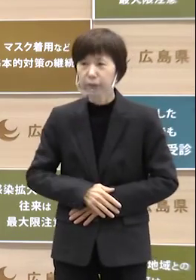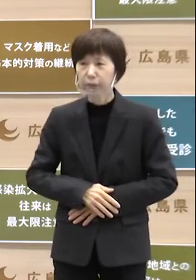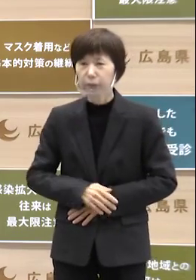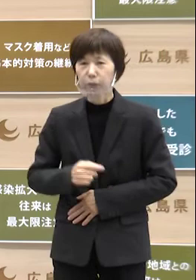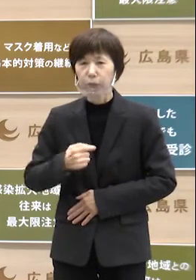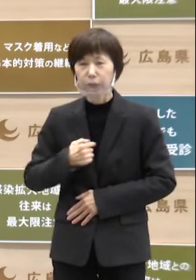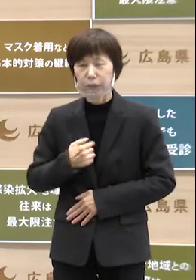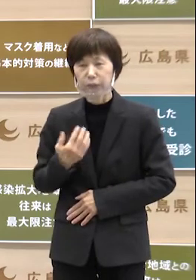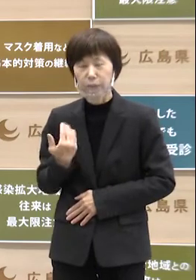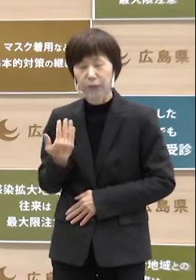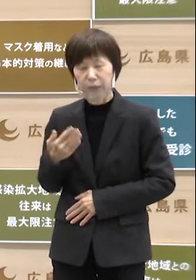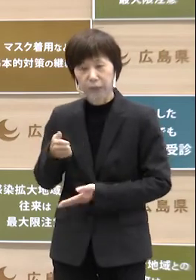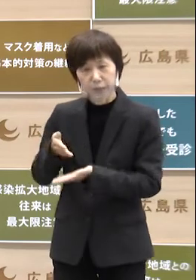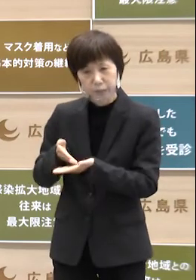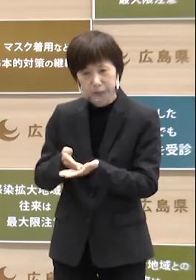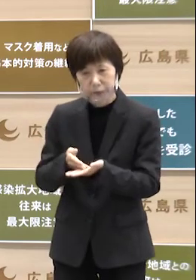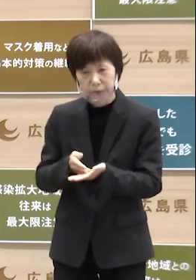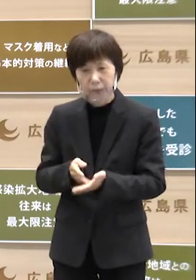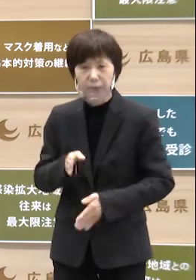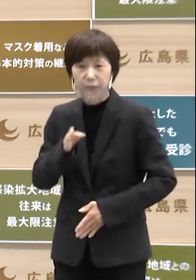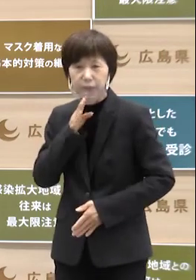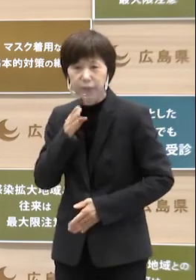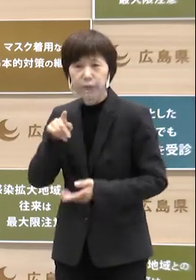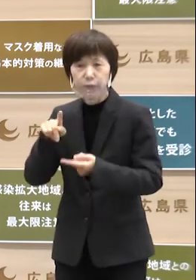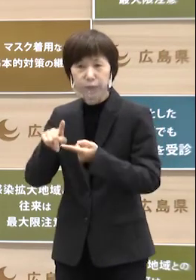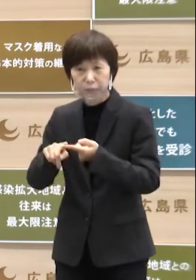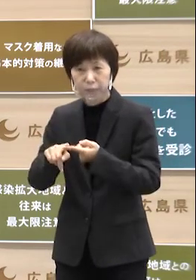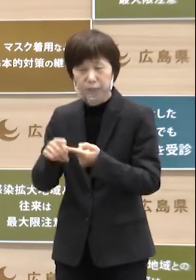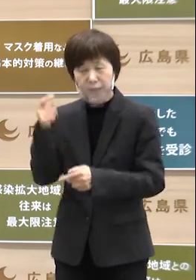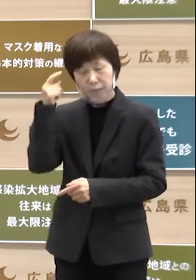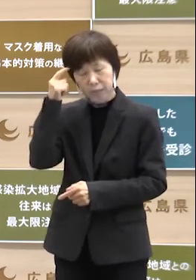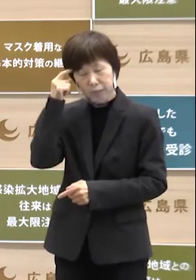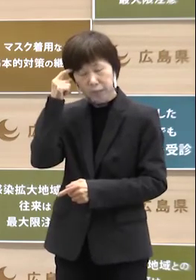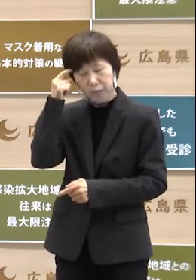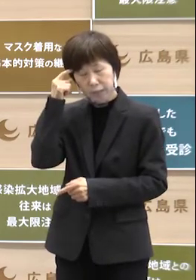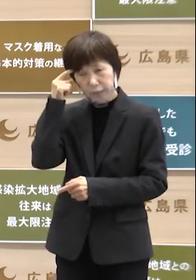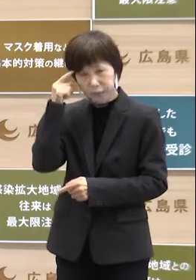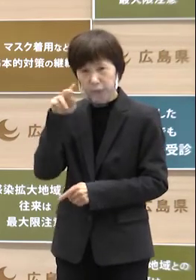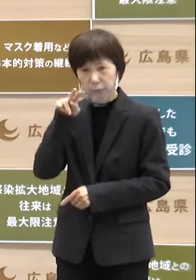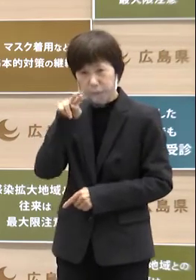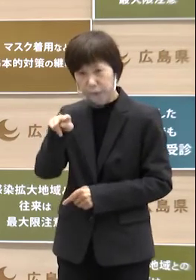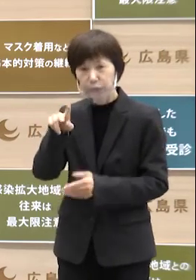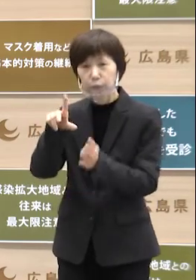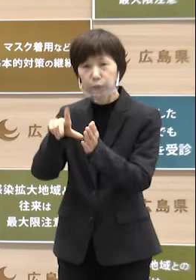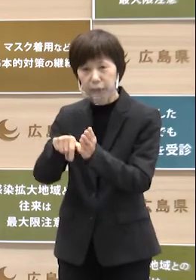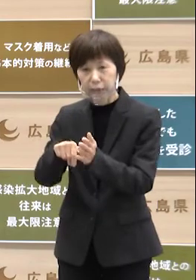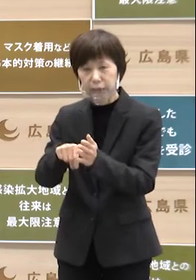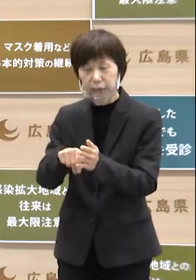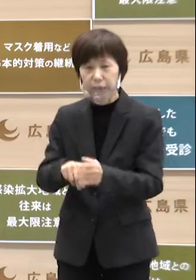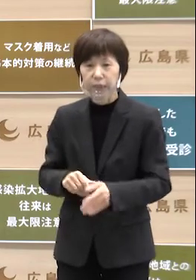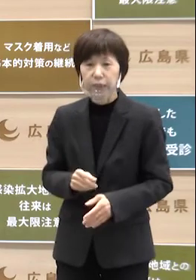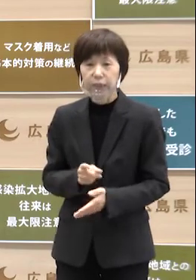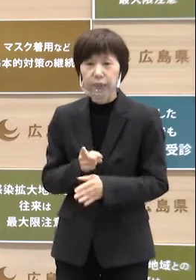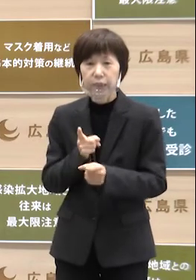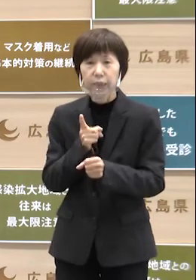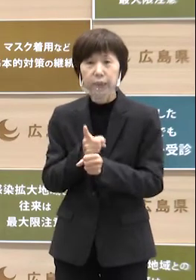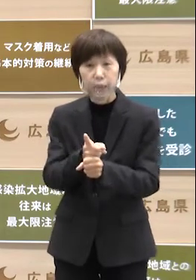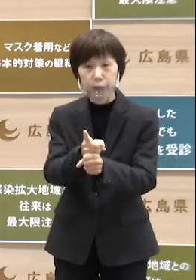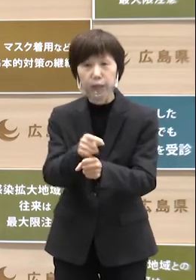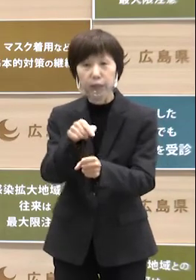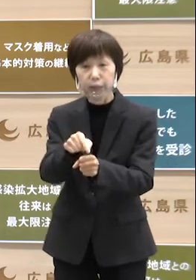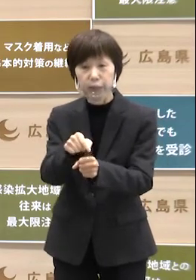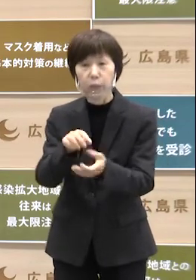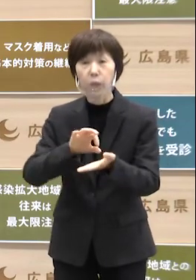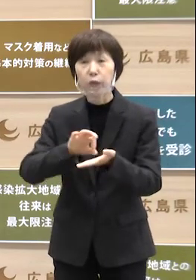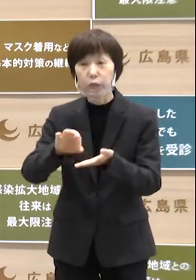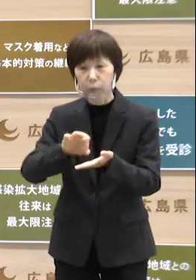言っているように、現実的に物事を見た時にですね、その核兵器の使用っていうことは